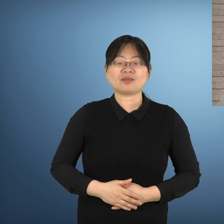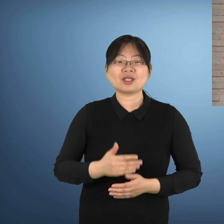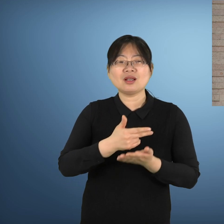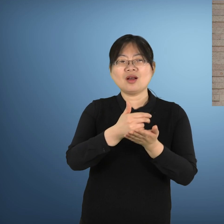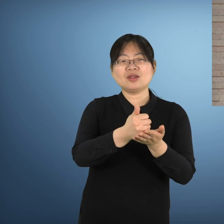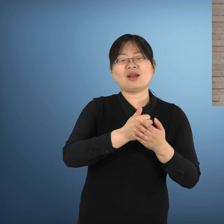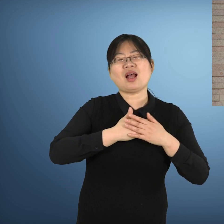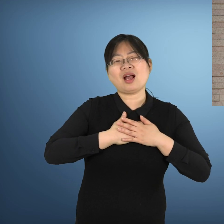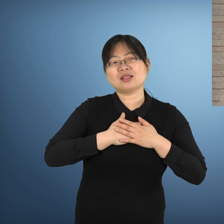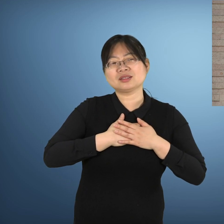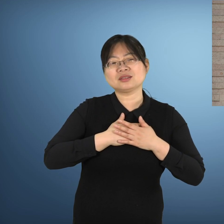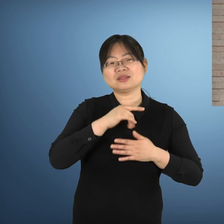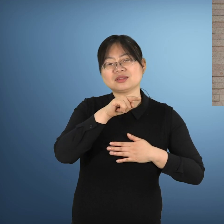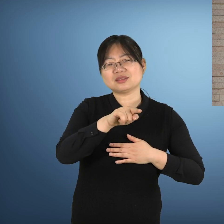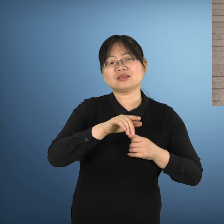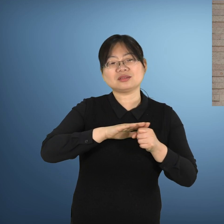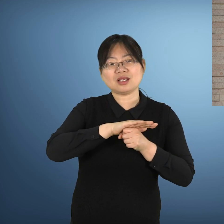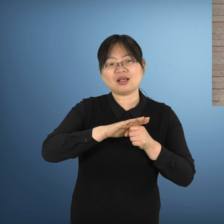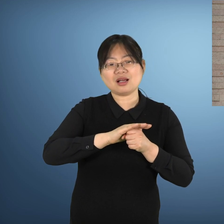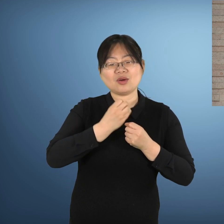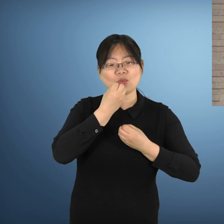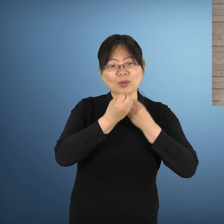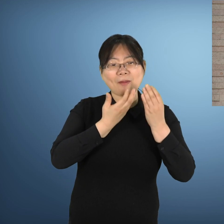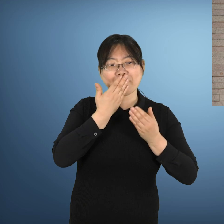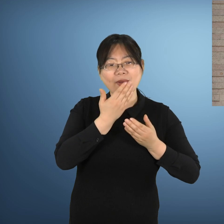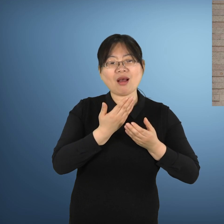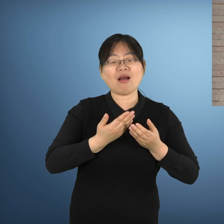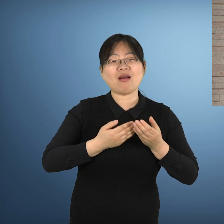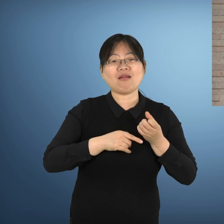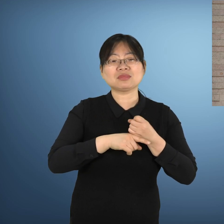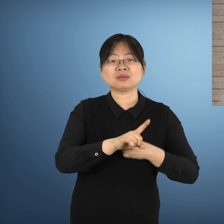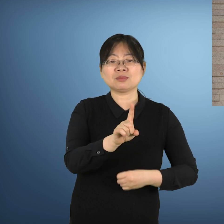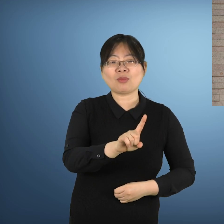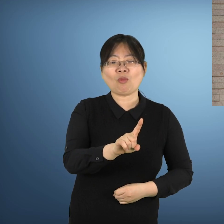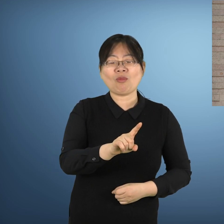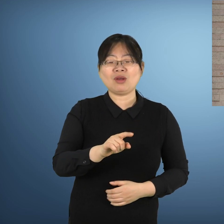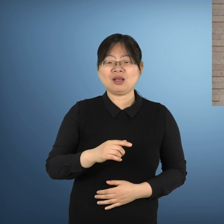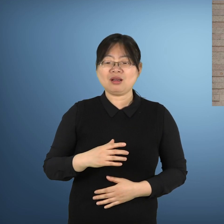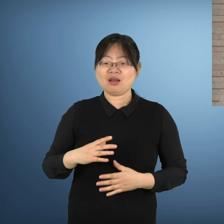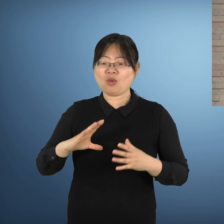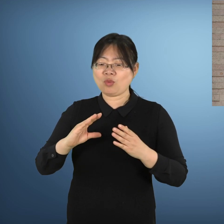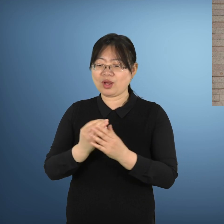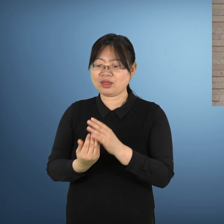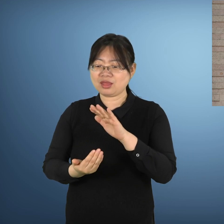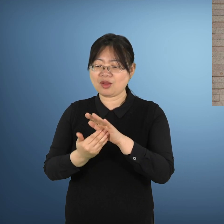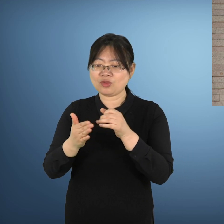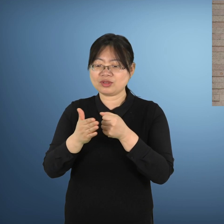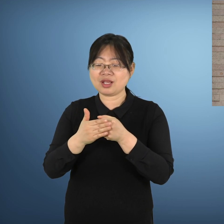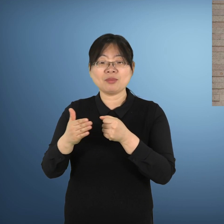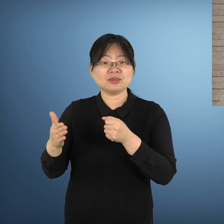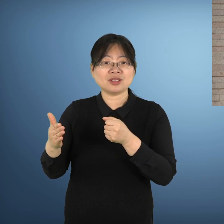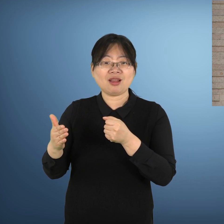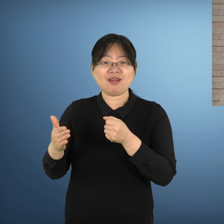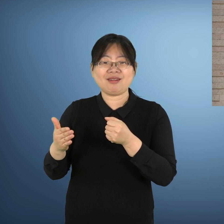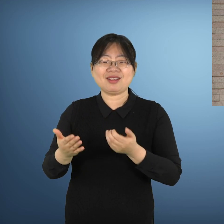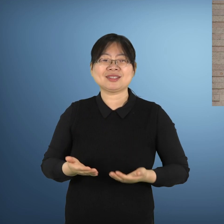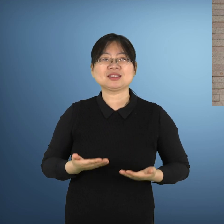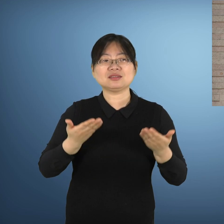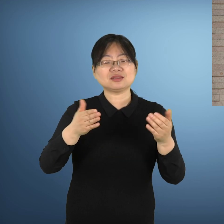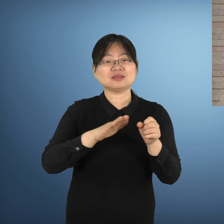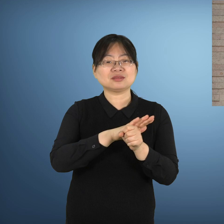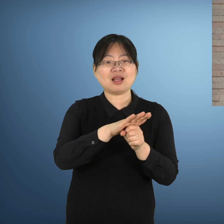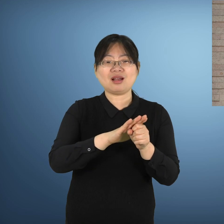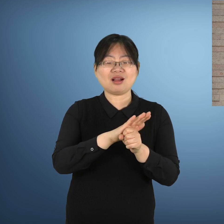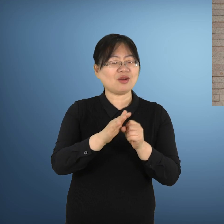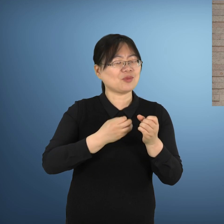주님이 아시는 그 사랑을 고백할 수 있었던 것은 그것이 무슨 완성이 돼서 완전해서 드리는